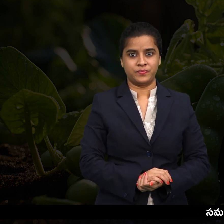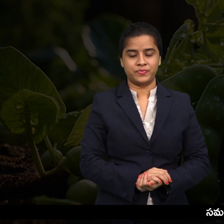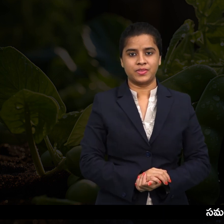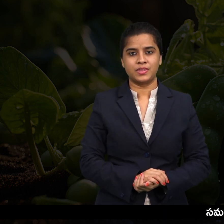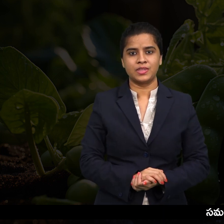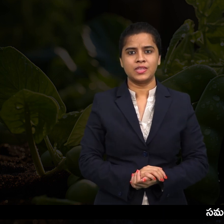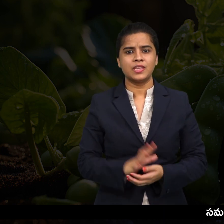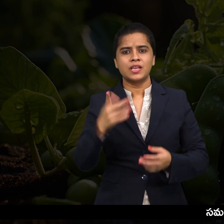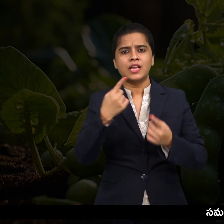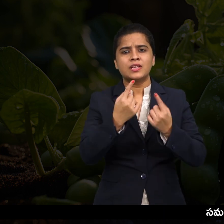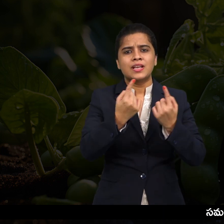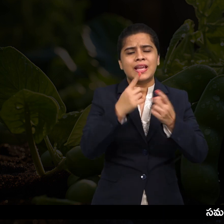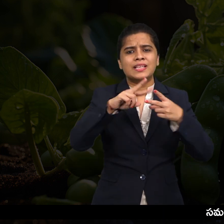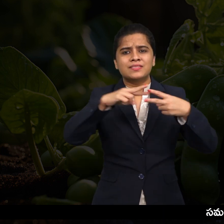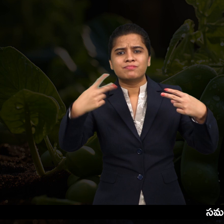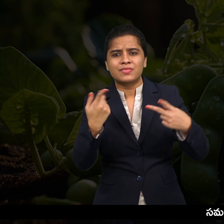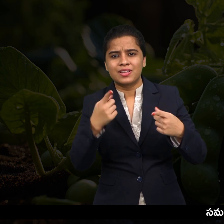సమయుగ్మ బీజాలు,